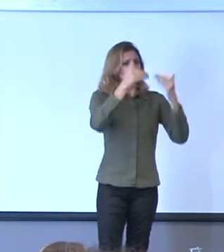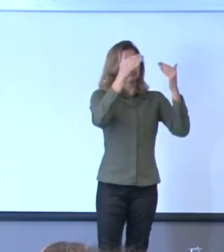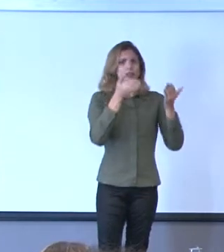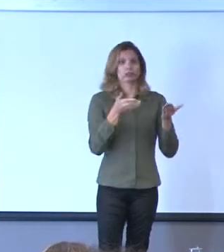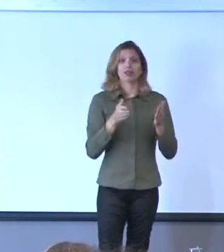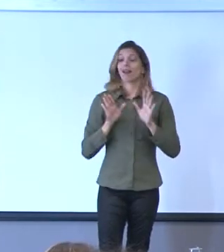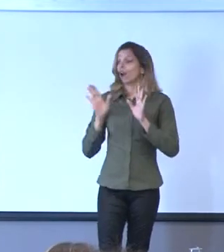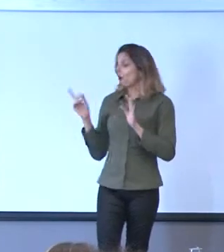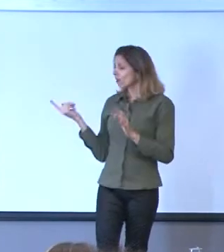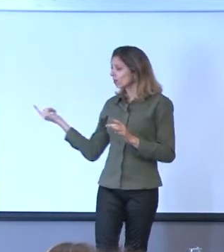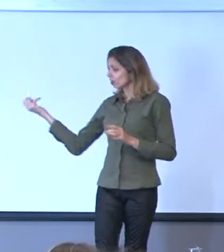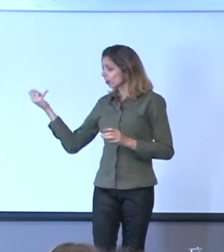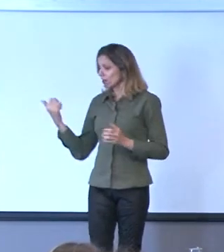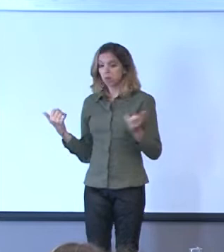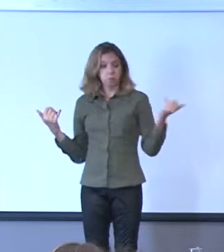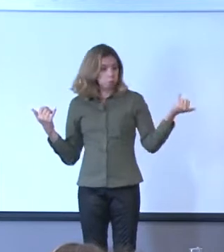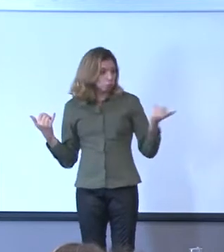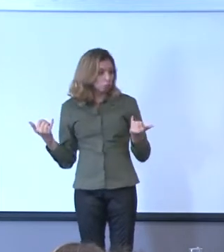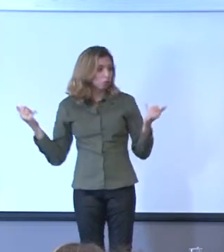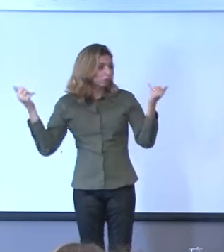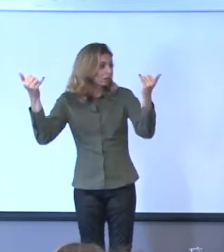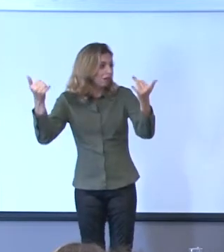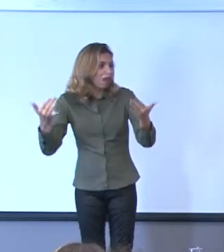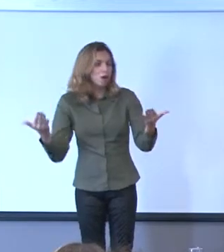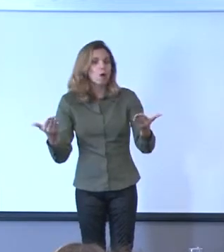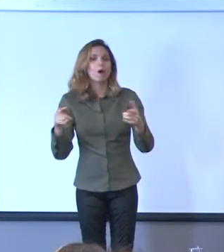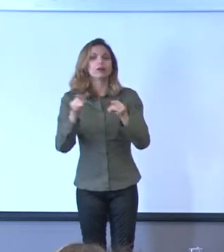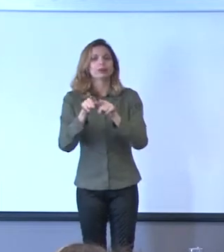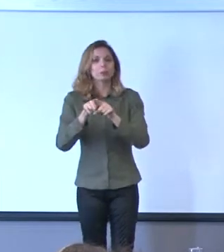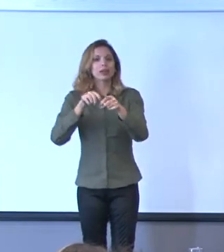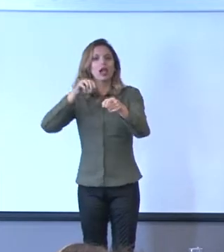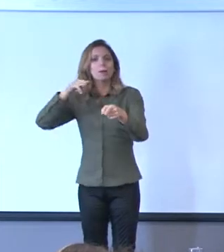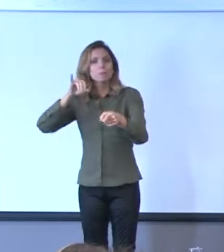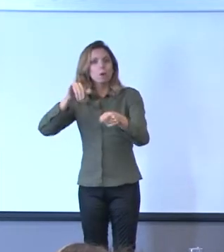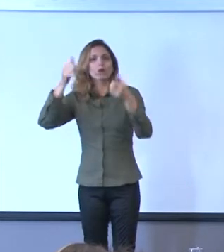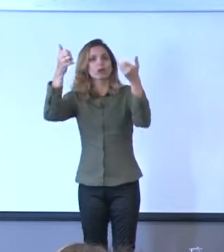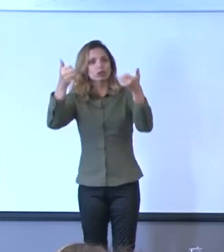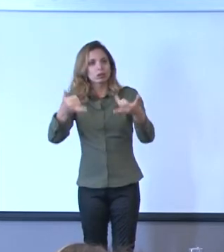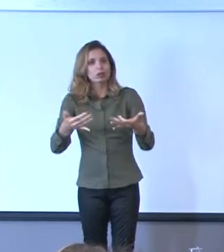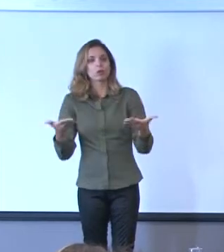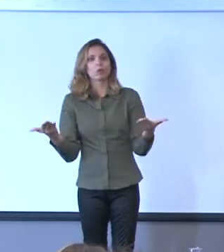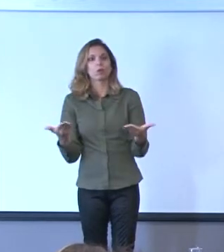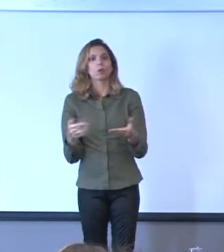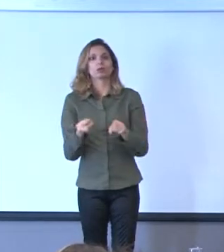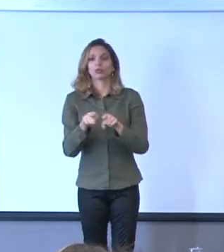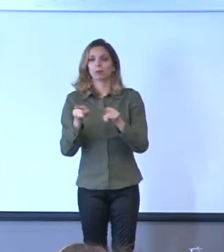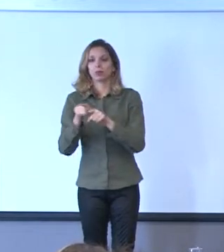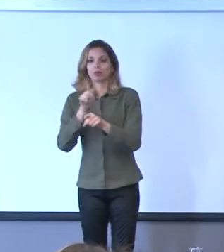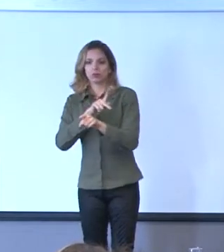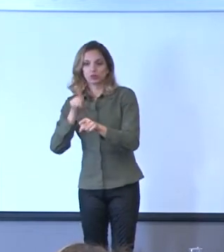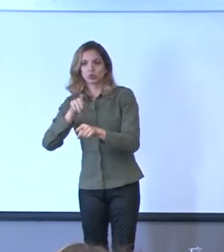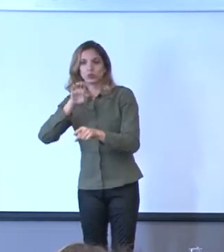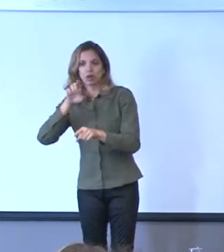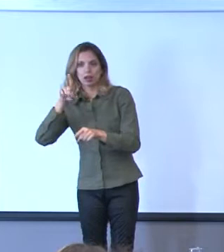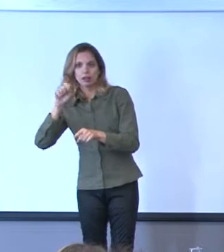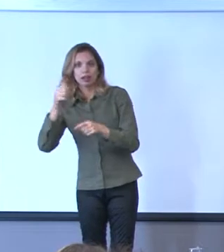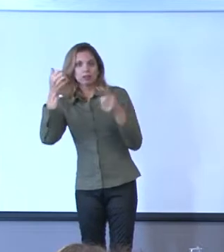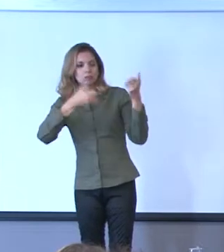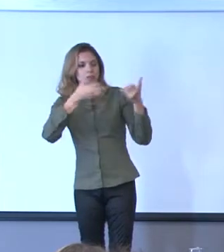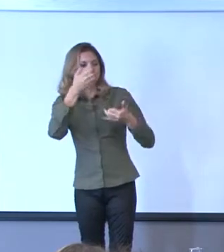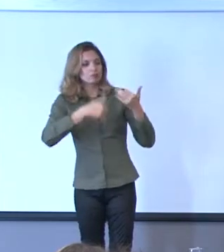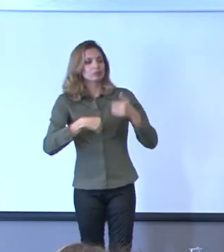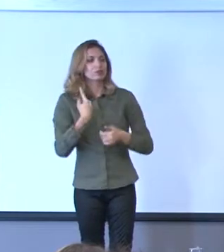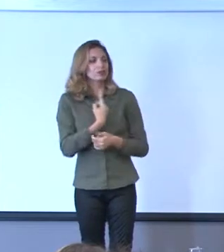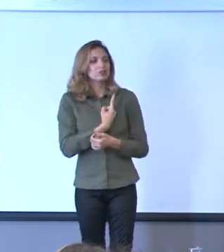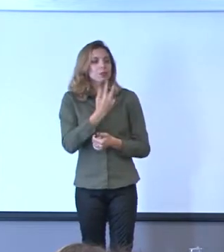no seu depoimento, quanto no depoimento do Jairo, quanto no depoimento da Mônica, e da conversa com a professora Eda, a gente vê uma